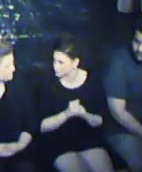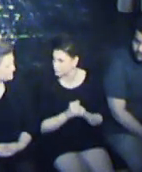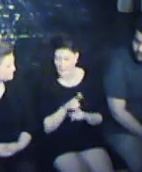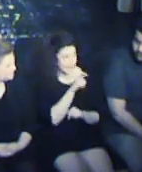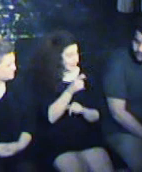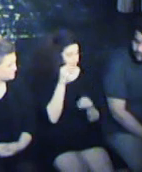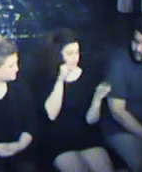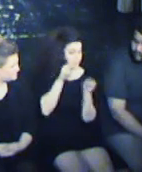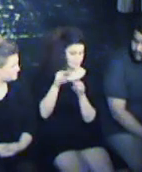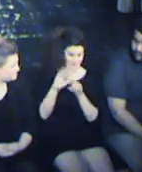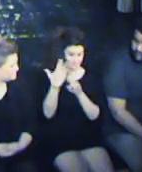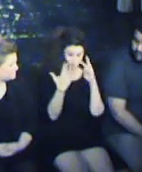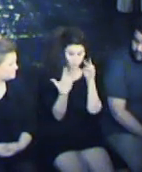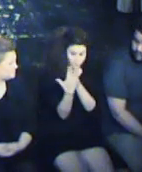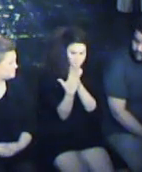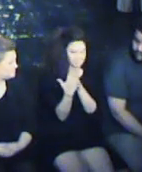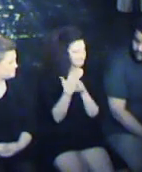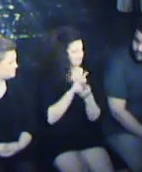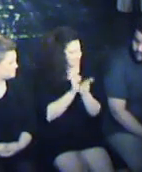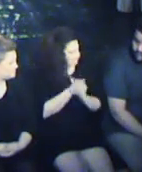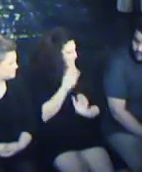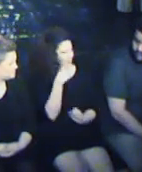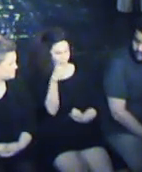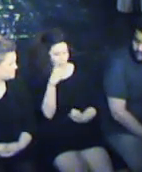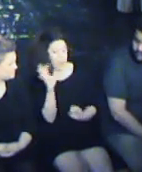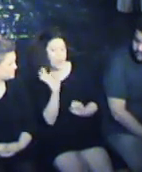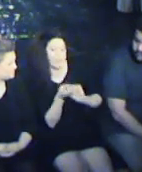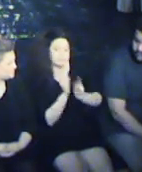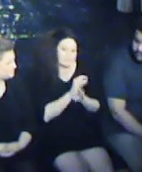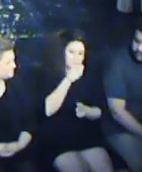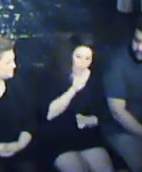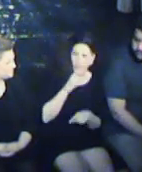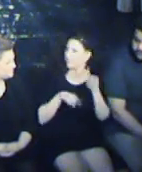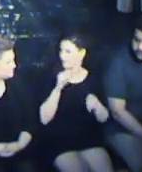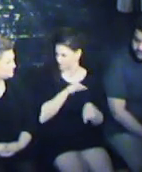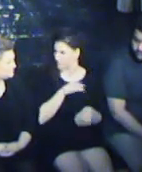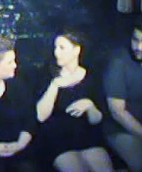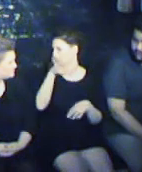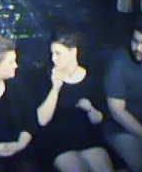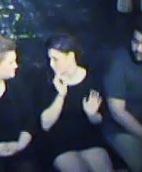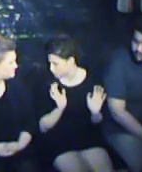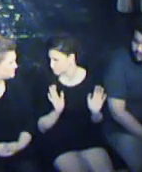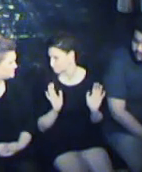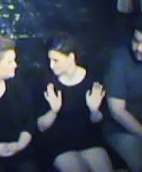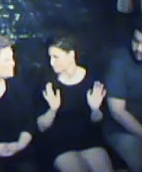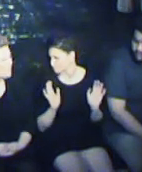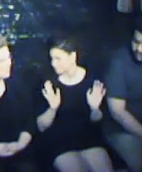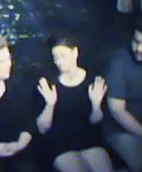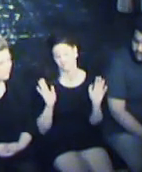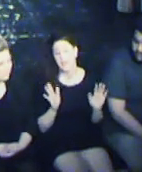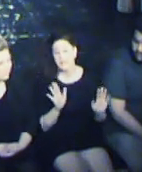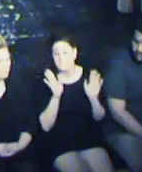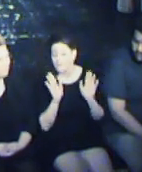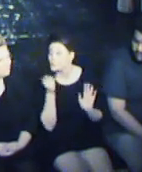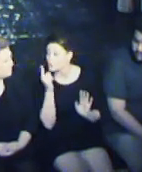aquel que se mire en él puede rejuvenecer o envejecer según su estado de ánimo y espíritu.